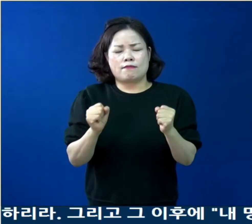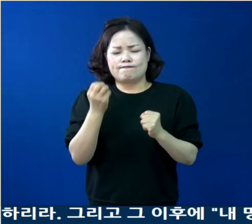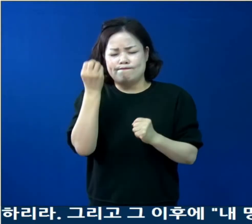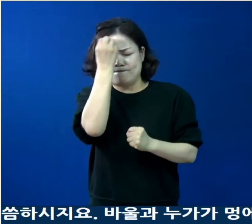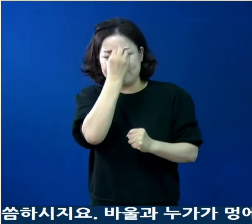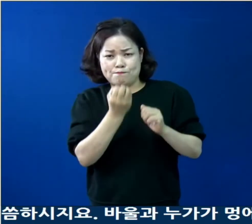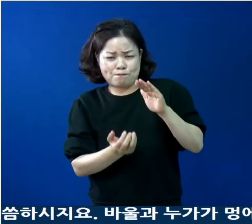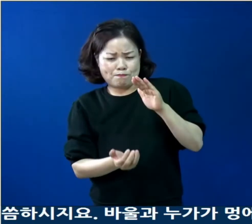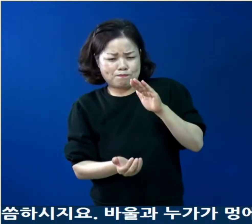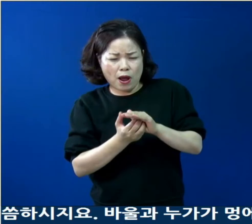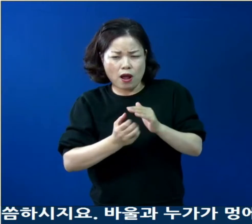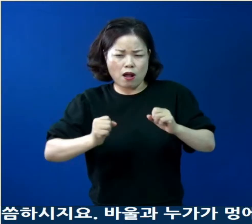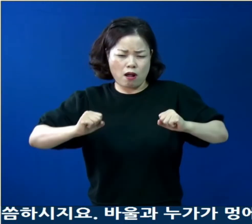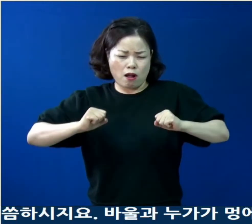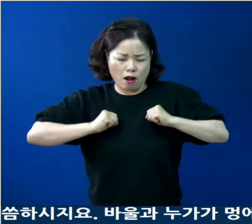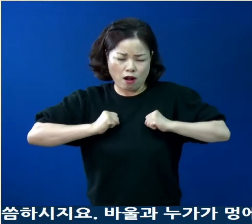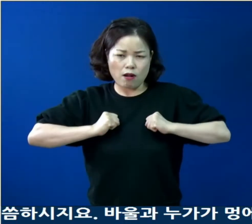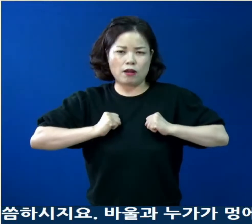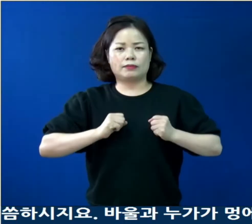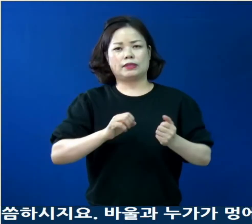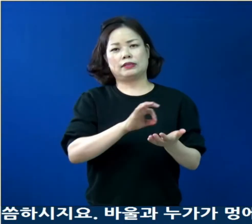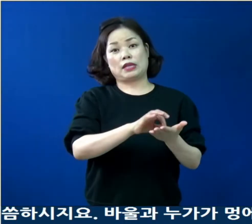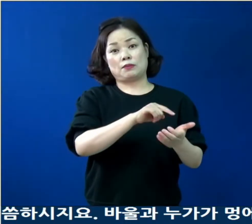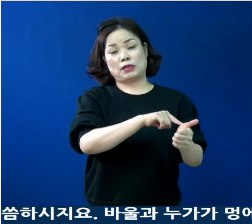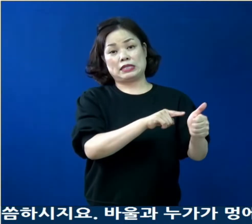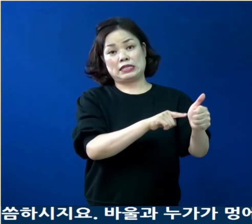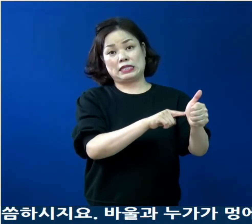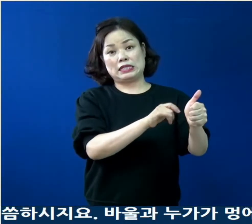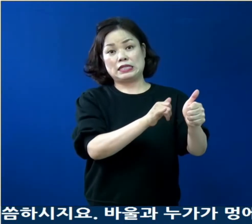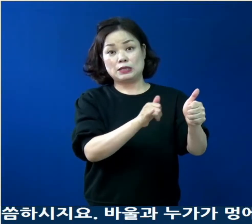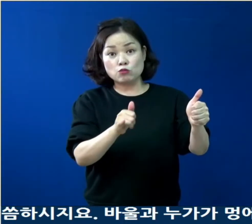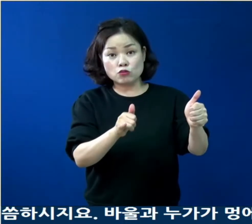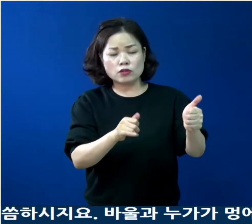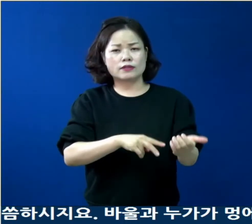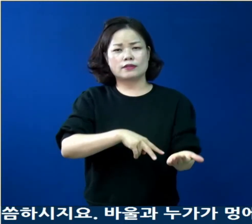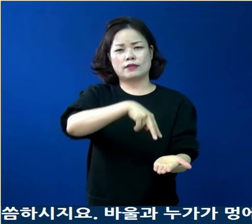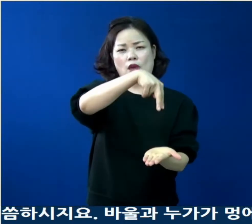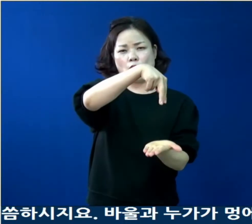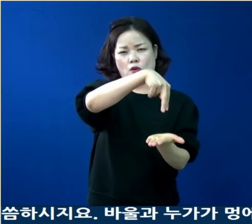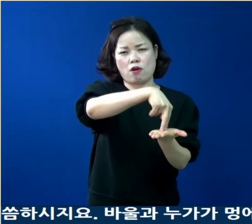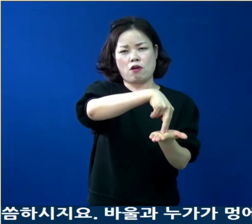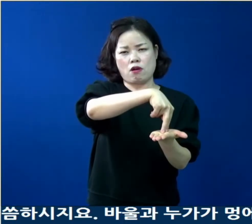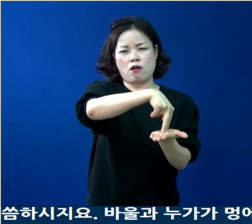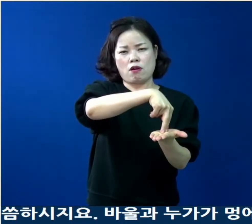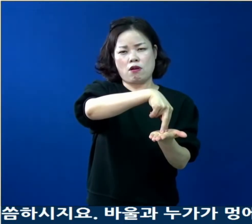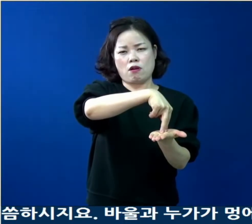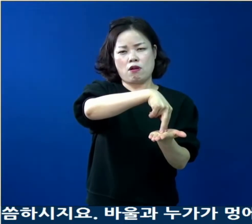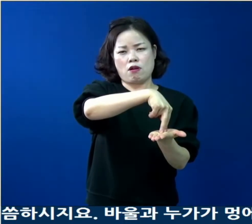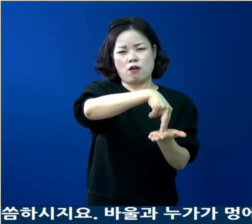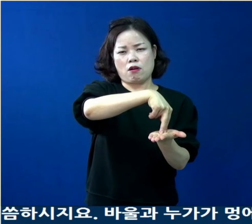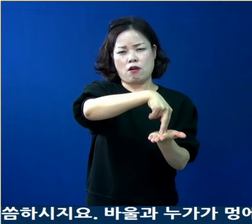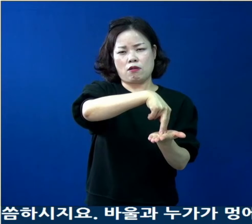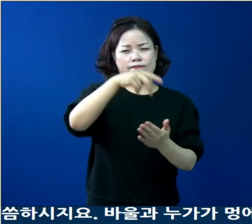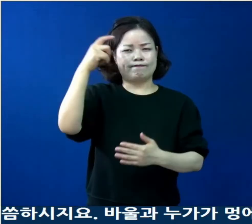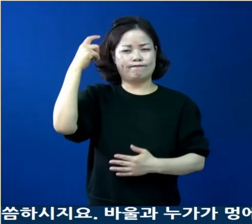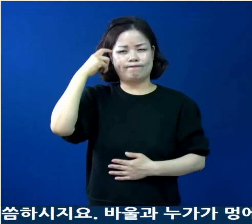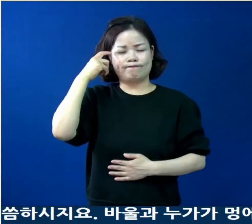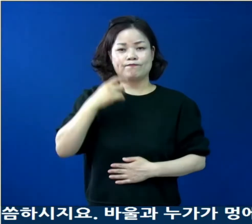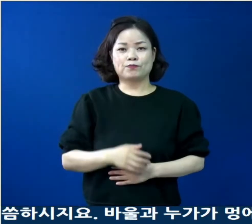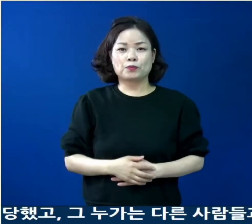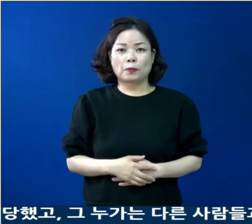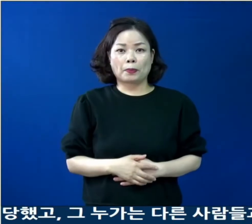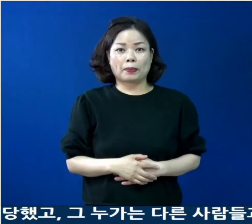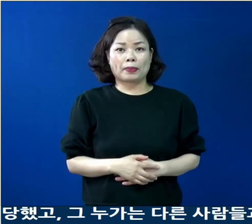최선을 다해서 쓰임 받을 수 있는 그런 인물로 세움을 받았다, 이렇게 생각해 볼 수 있는 거죠.